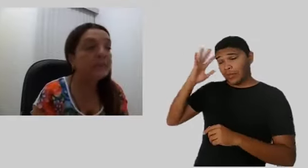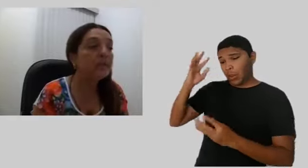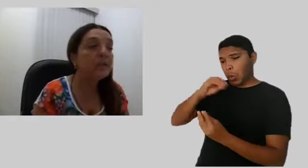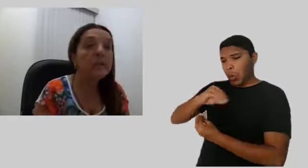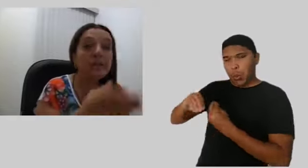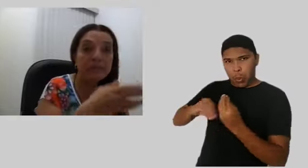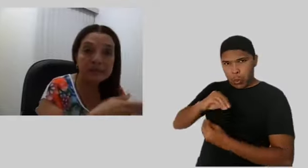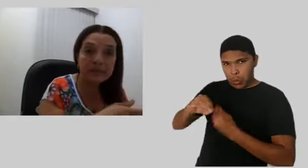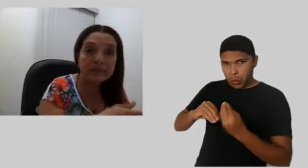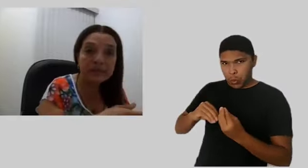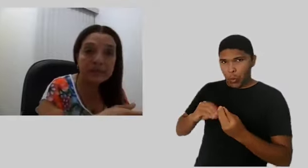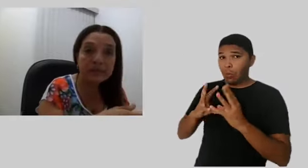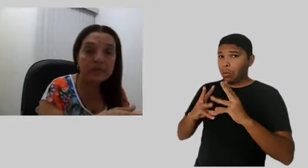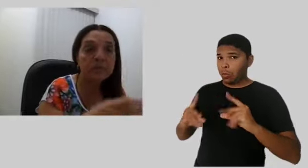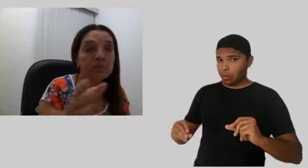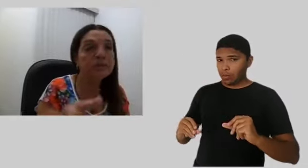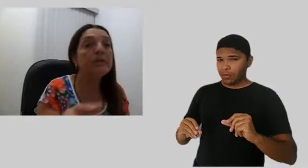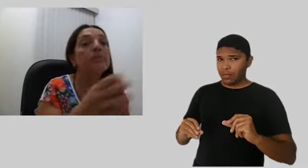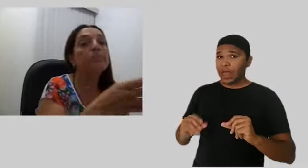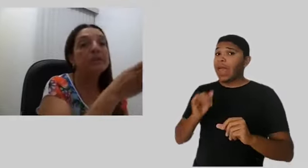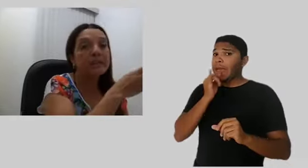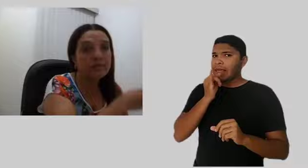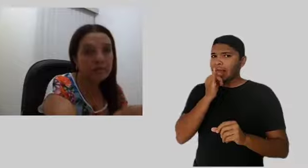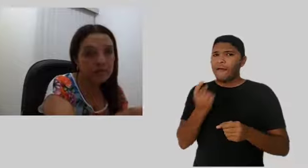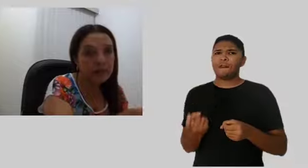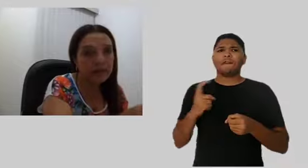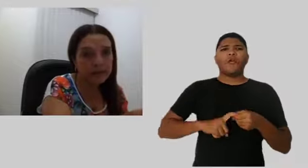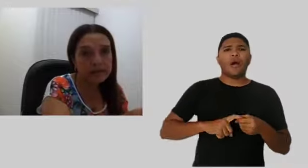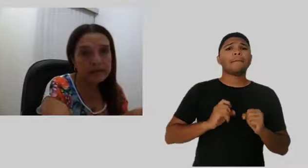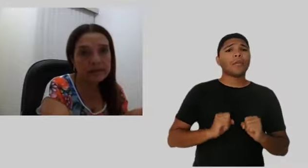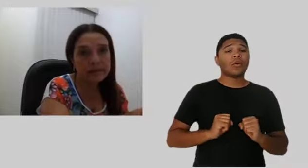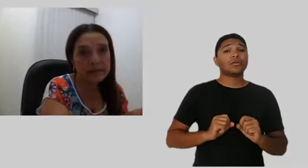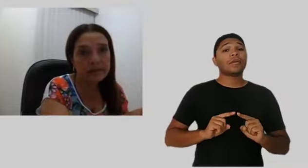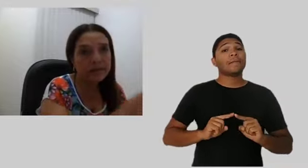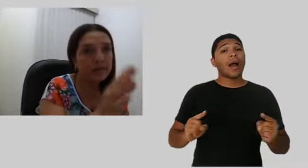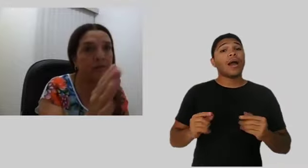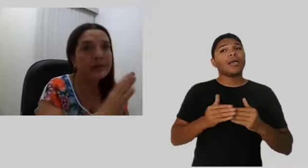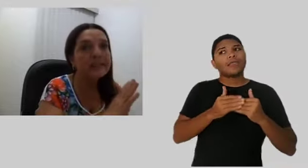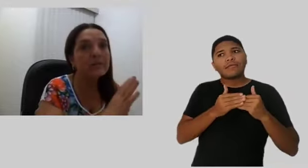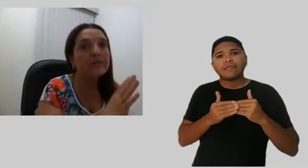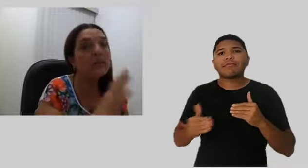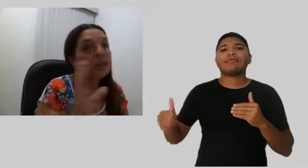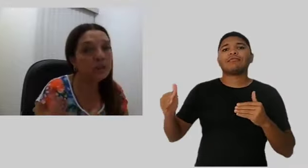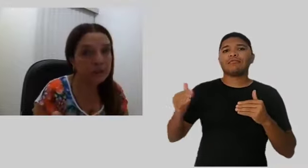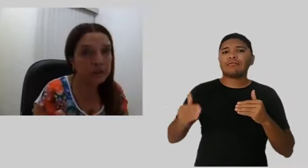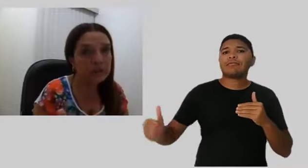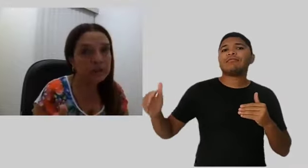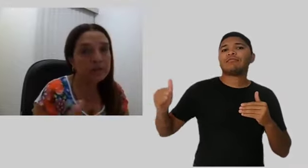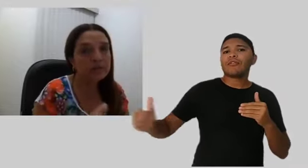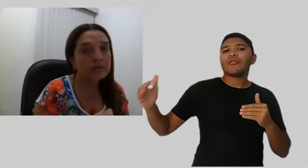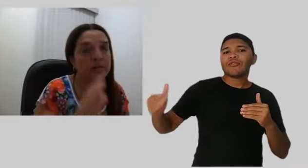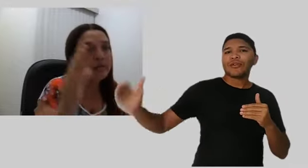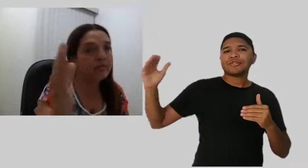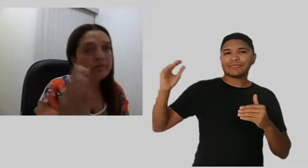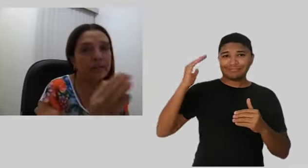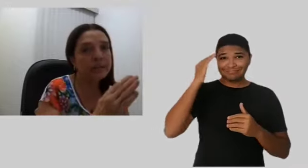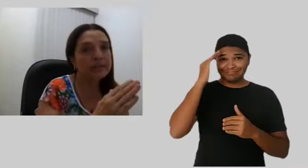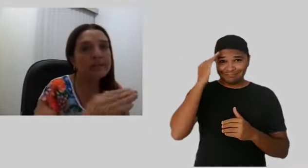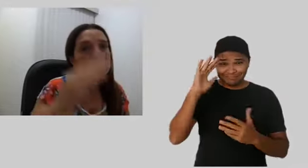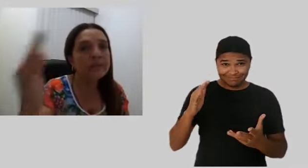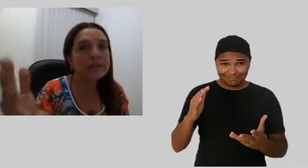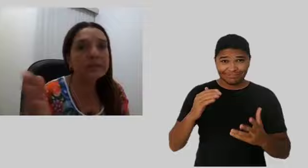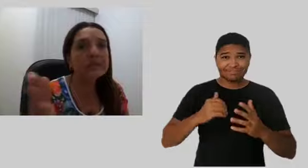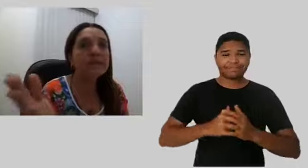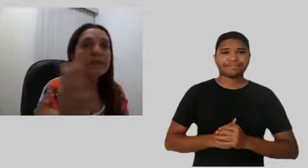complexos, certo? E do pensamento sincrético. Como eu disse, pode até voltar a eles, certo? Porque não há essa coisa estanque.